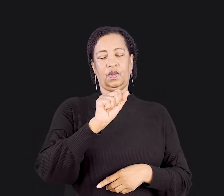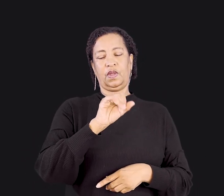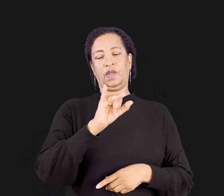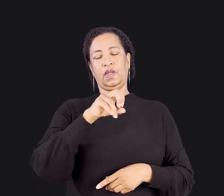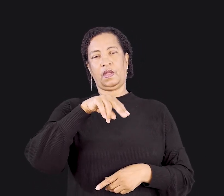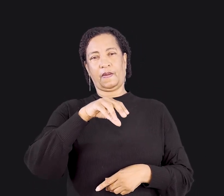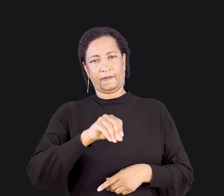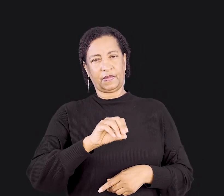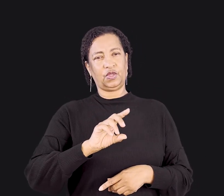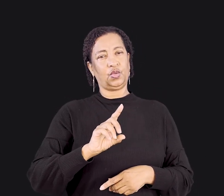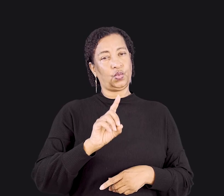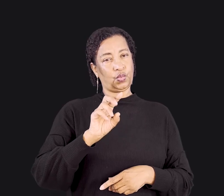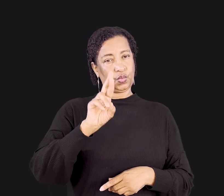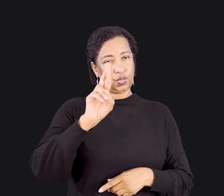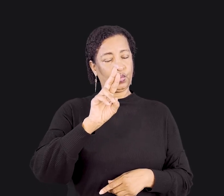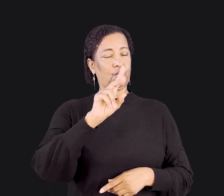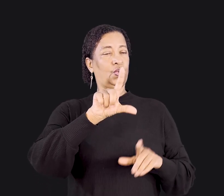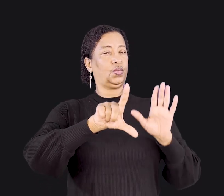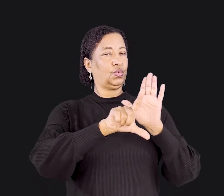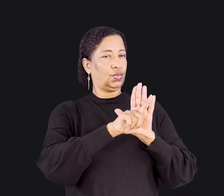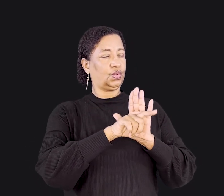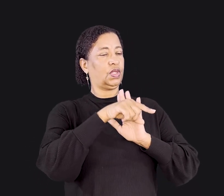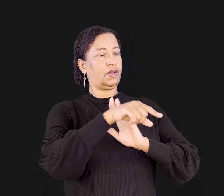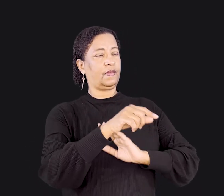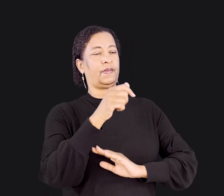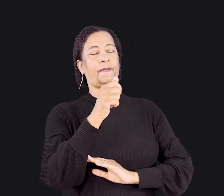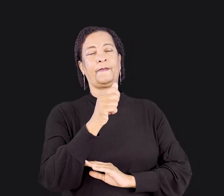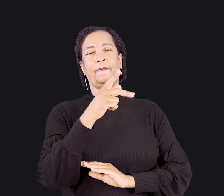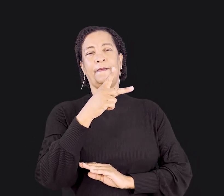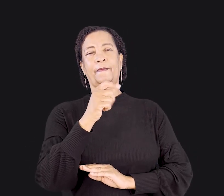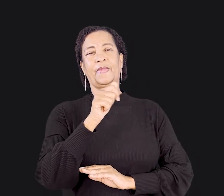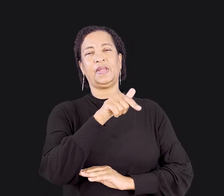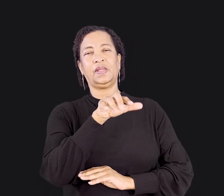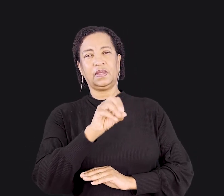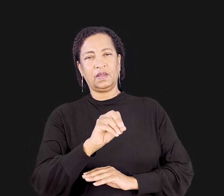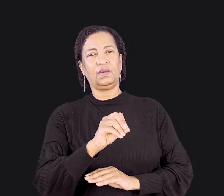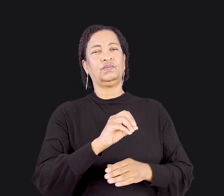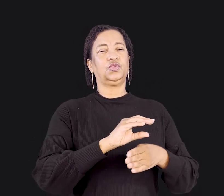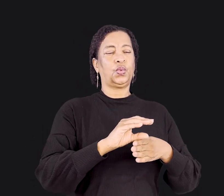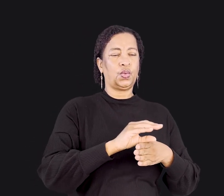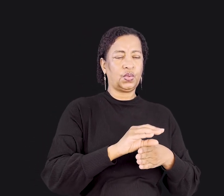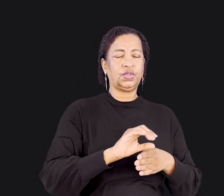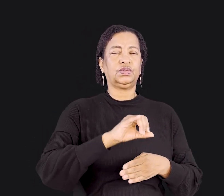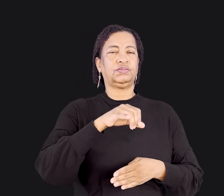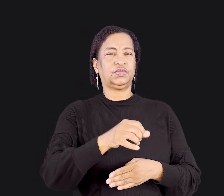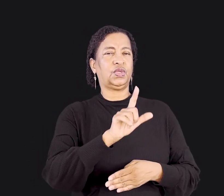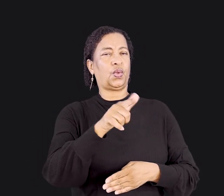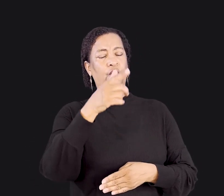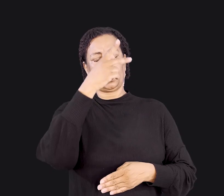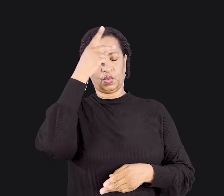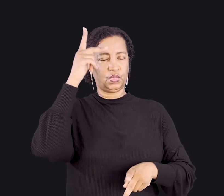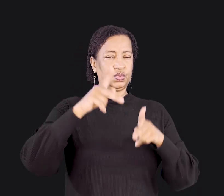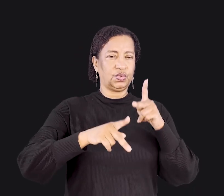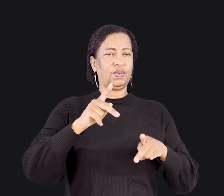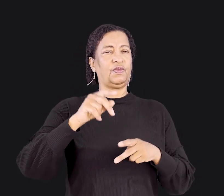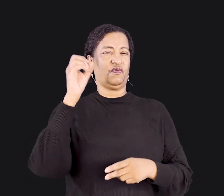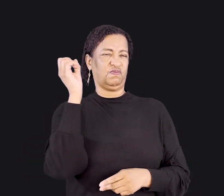rabino, o doutor da lei, para os pagãos, como os coríntios, aproveitadores e para outros povos bárbaros. E